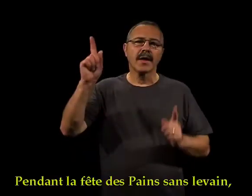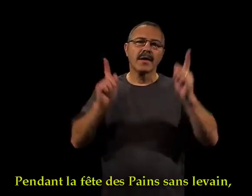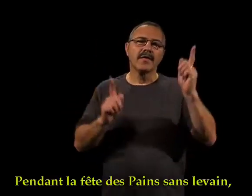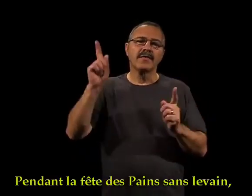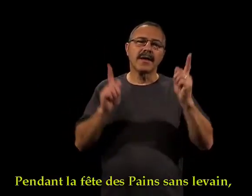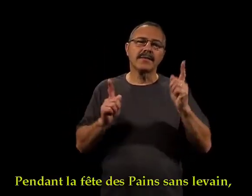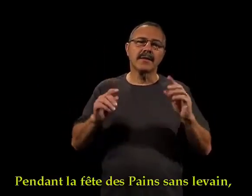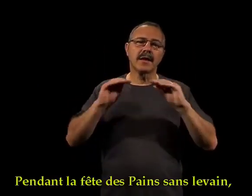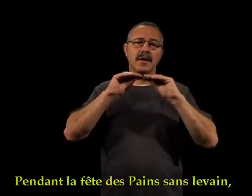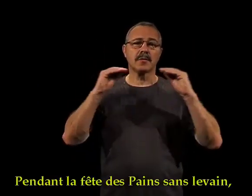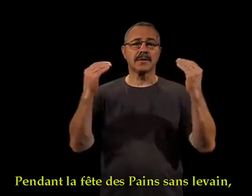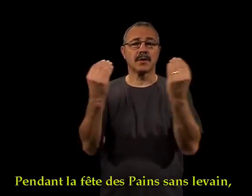Pendant la fête des pains sans levain,